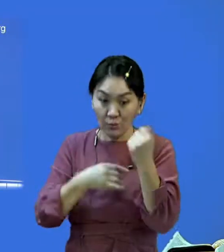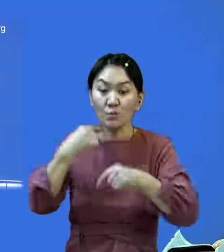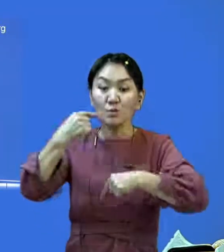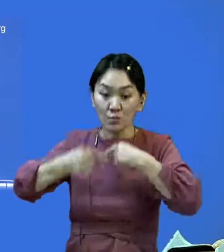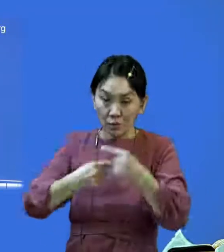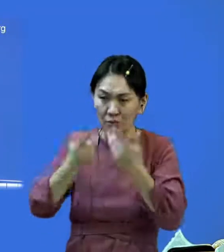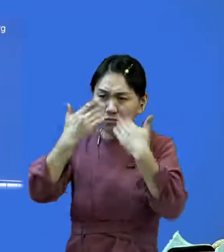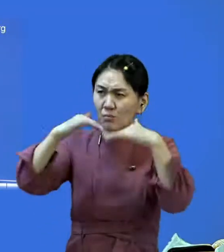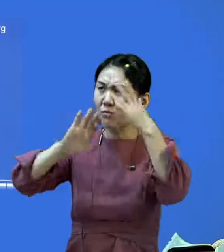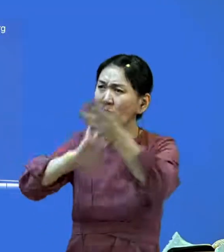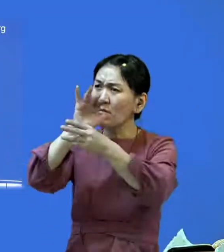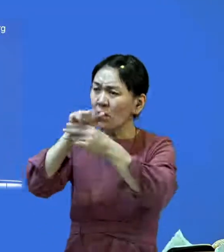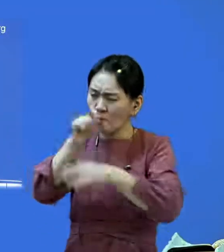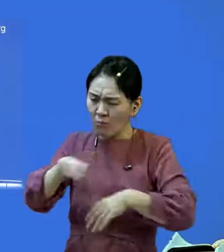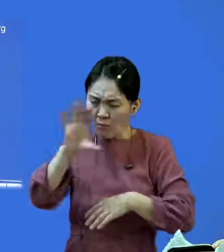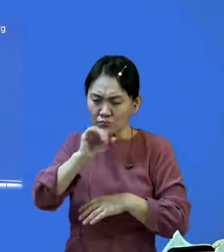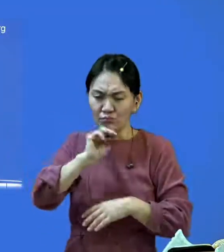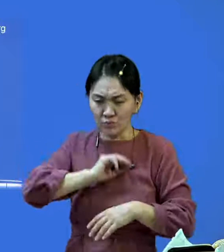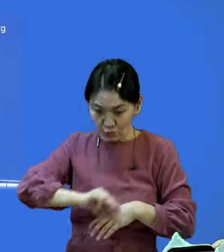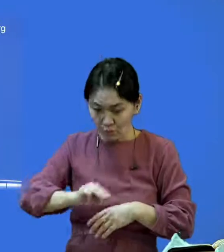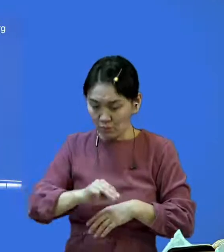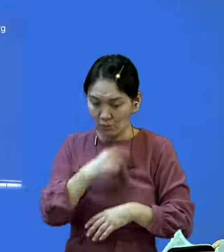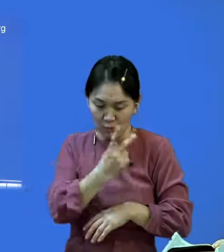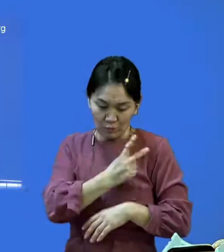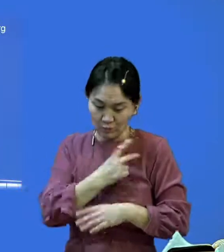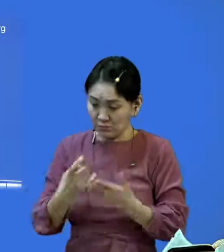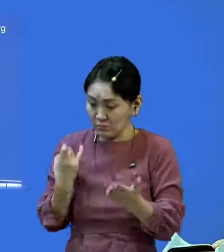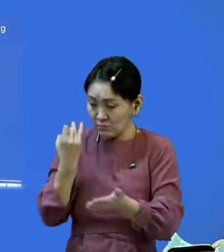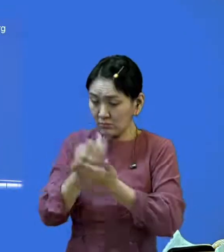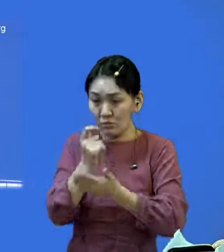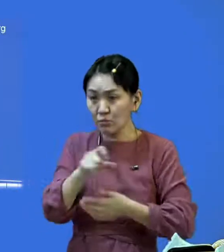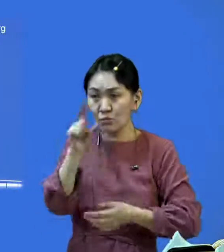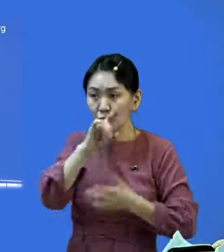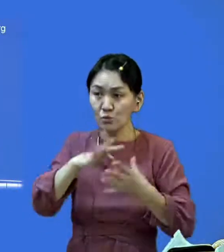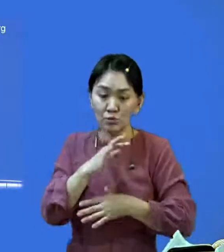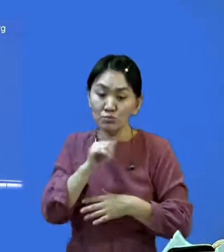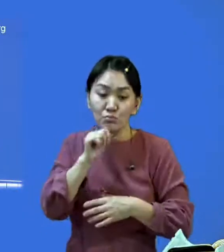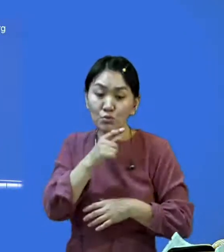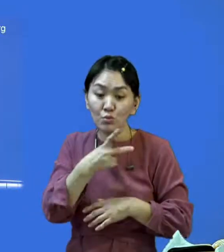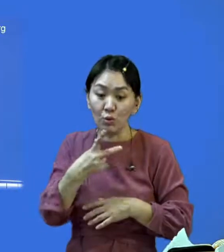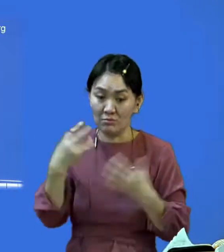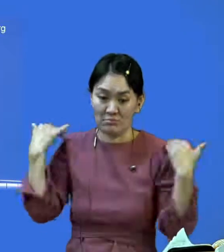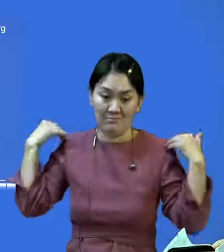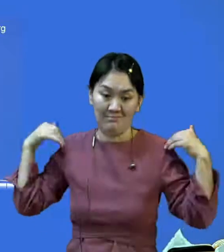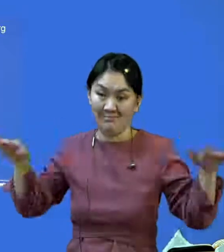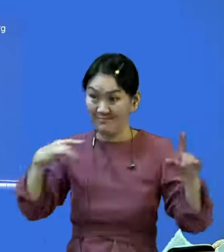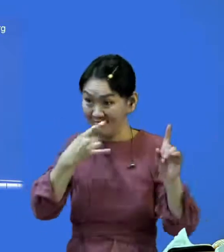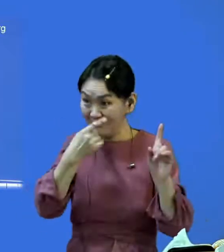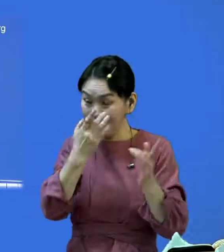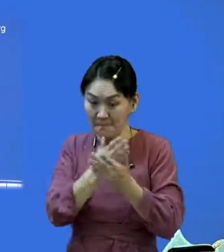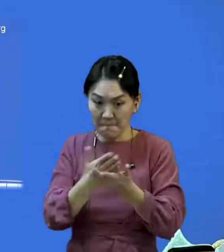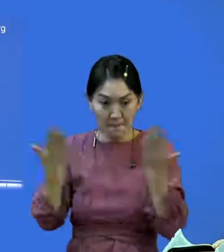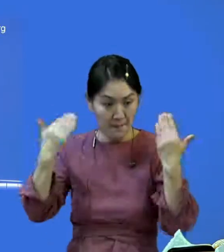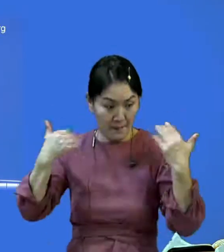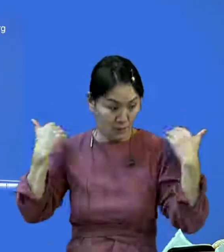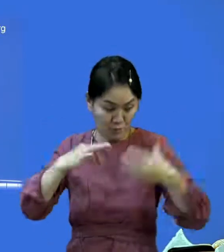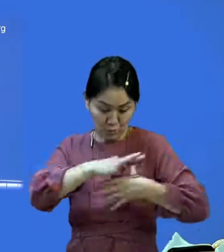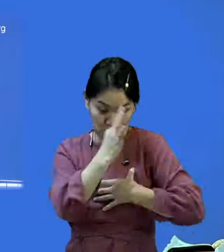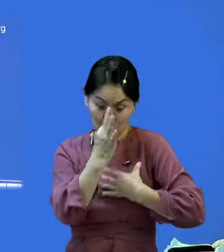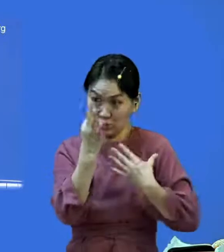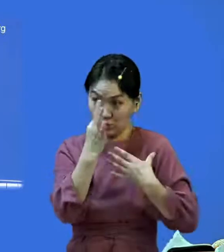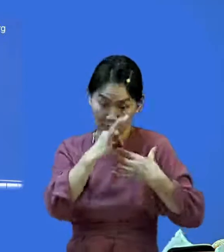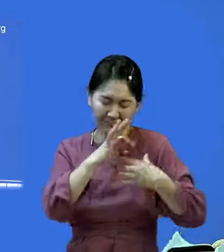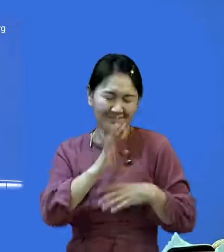орох хүмүүсийн төлөөх үйлсэлд илгээгдсэн сүнснүүд биш үү Тэнгэр элч нар эдгэж хэлсэн байна. Тэгэлэр Тэнгэр элч нар аврагдах ажил